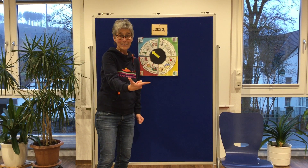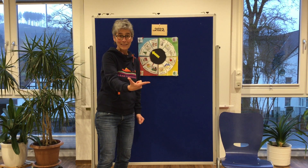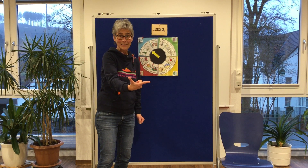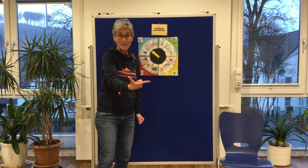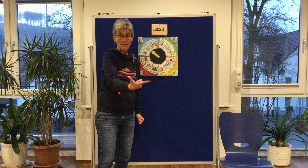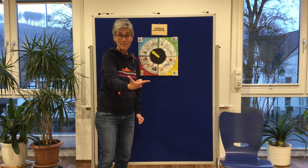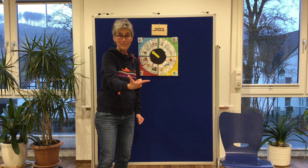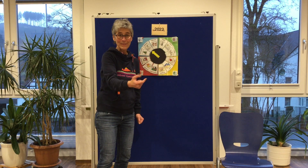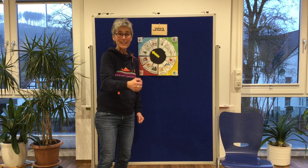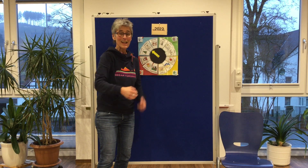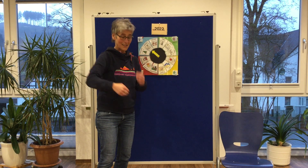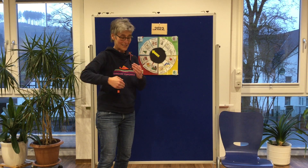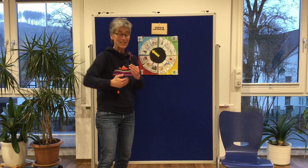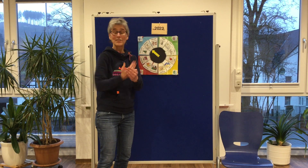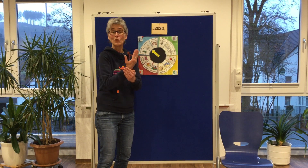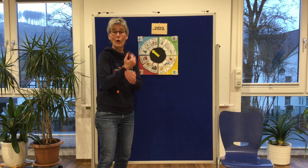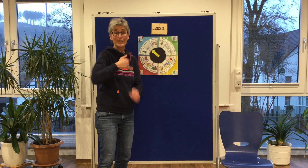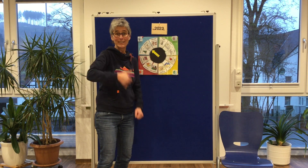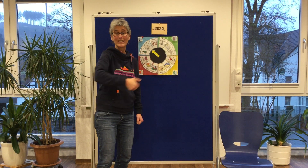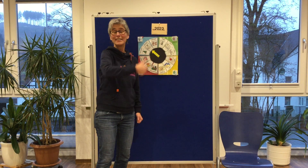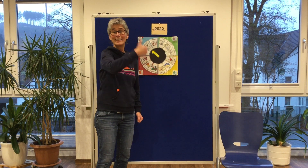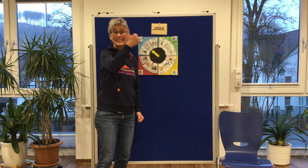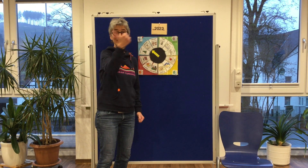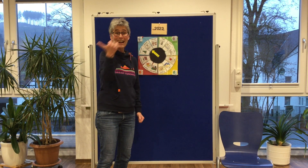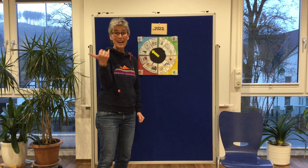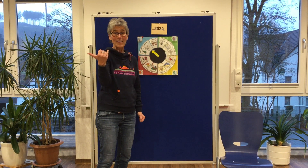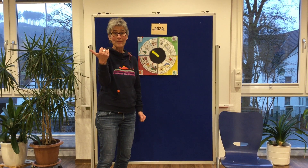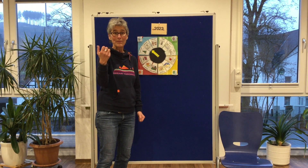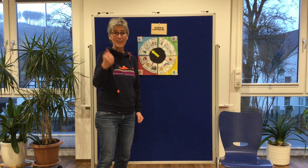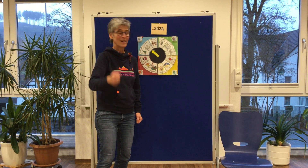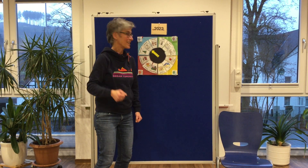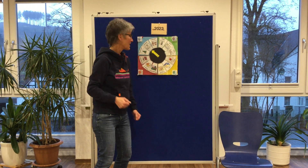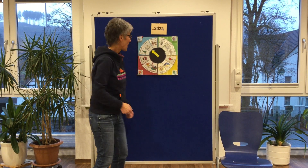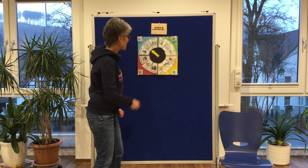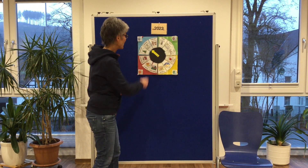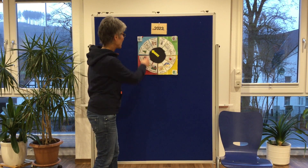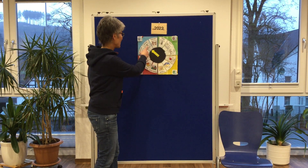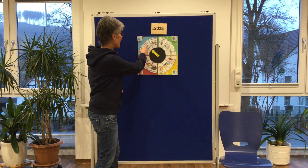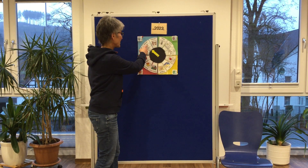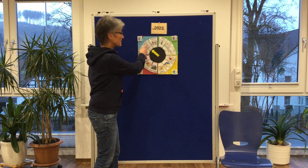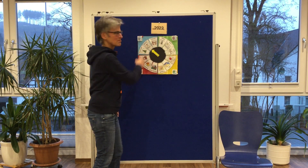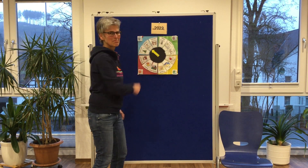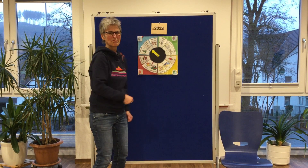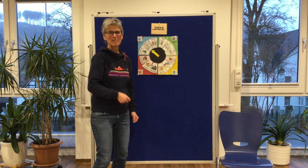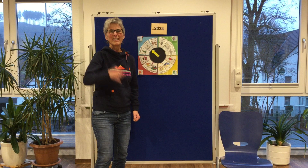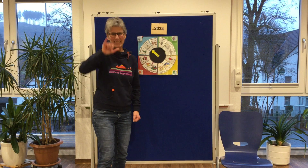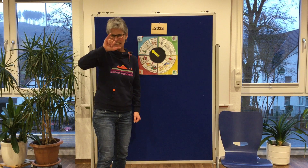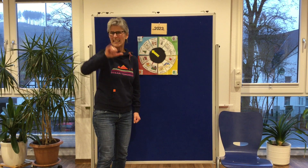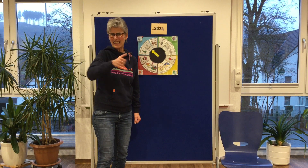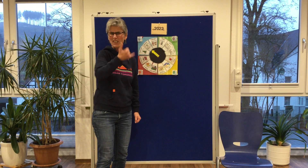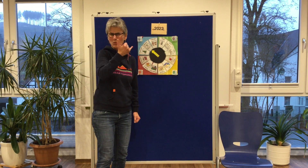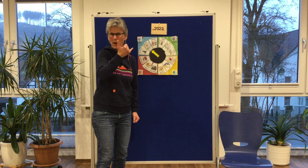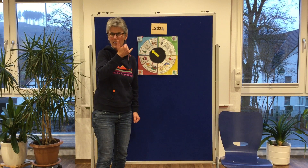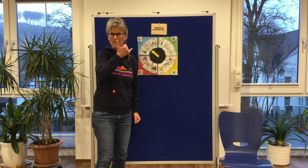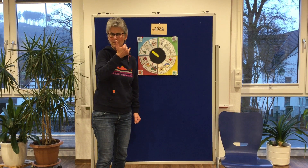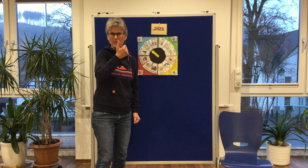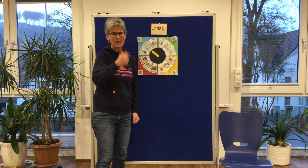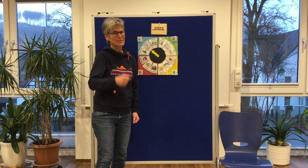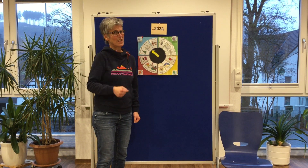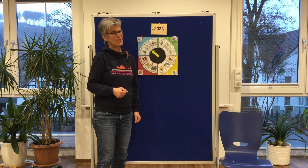2022. Ja, das neue Jahr. Aber wisst ihr was? Der Januar, der ist